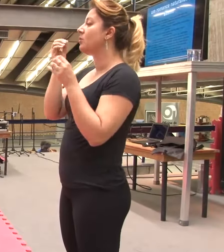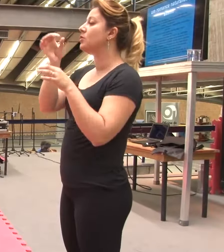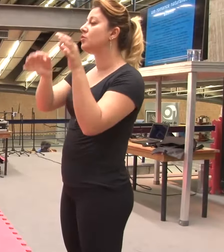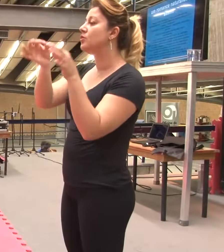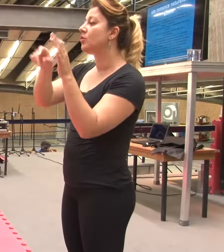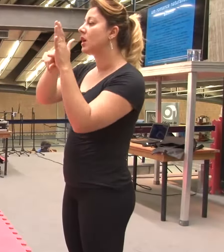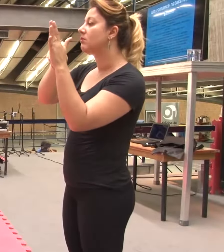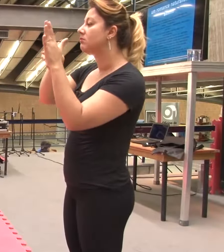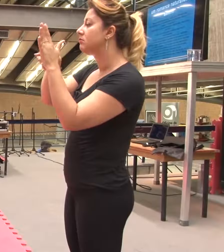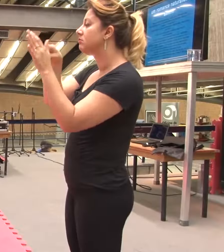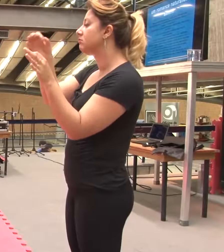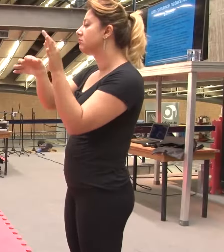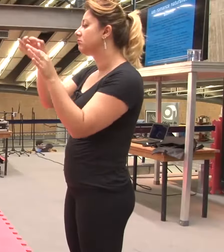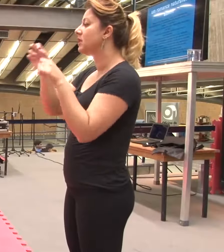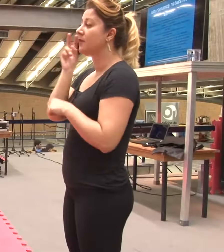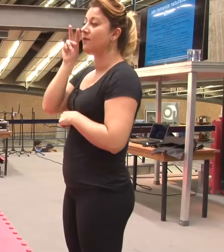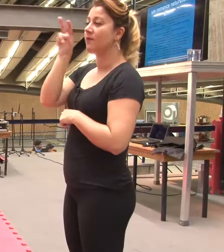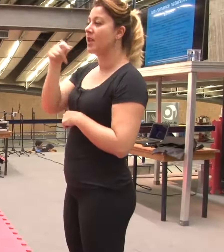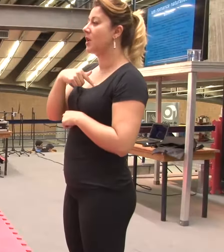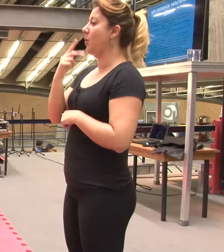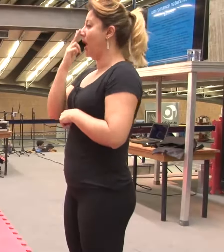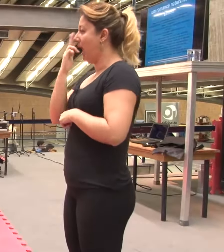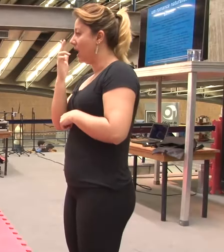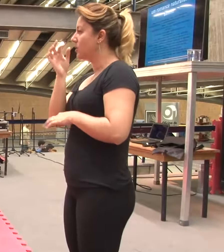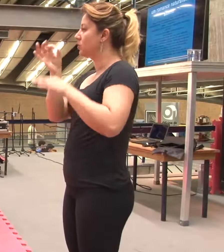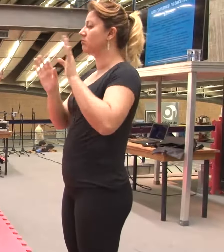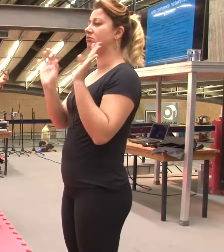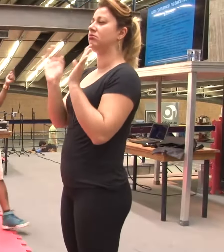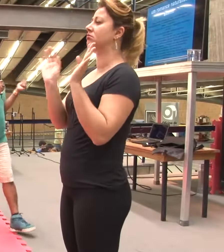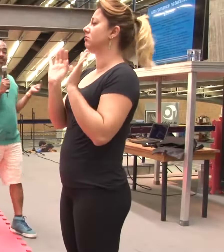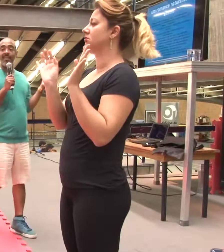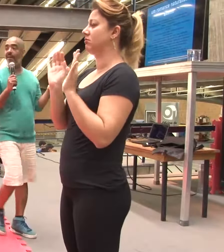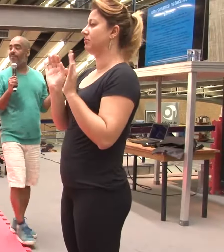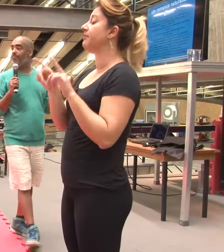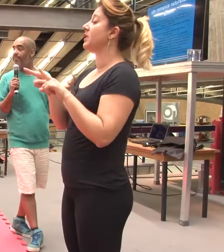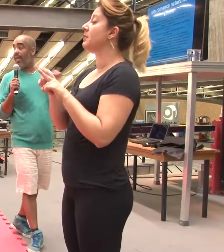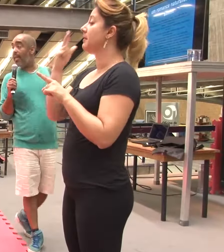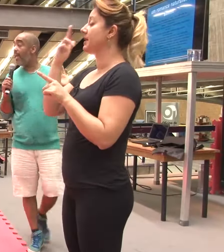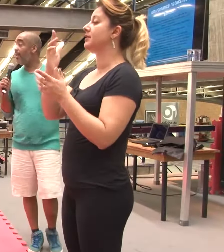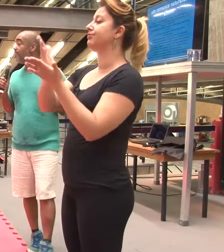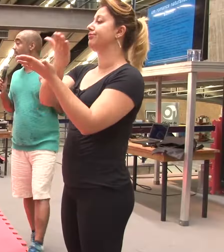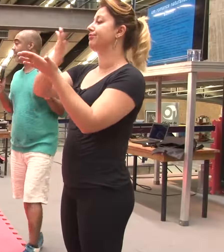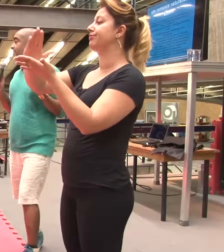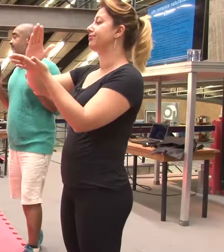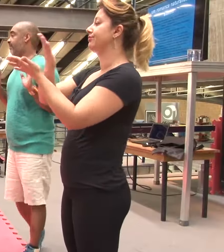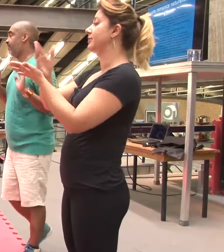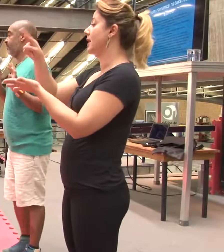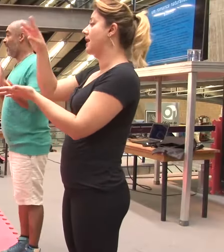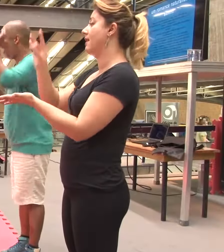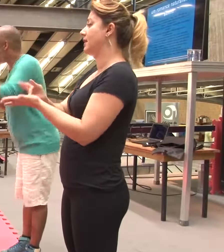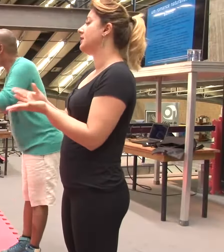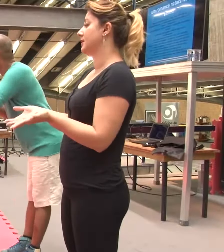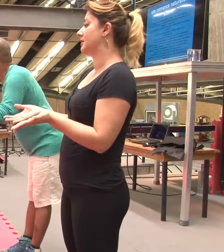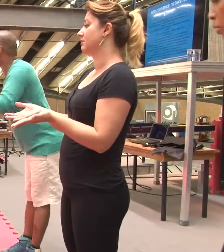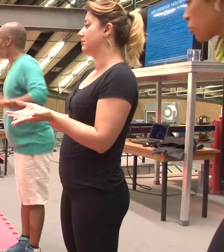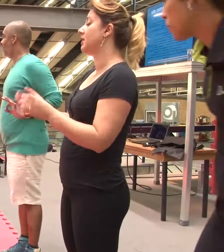relação ao que ele vê, ao que ele percebe. E é parcial, ele é realista. Ele